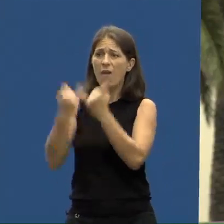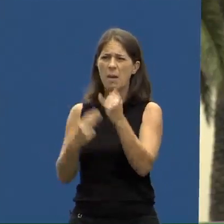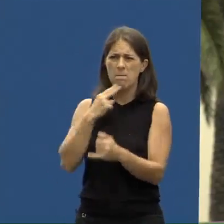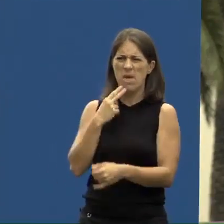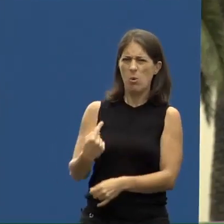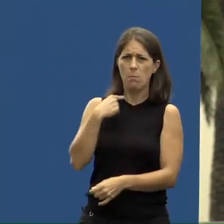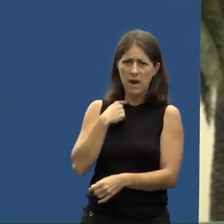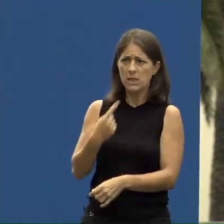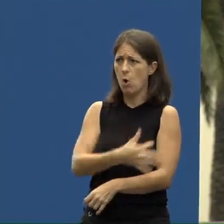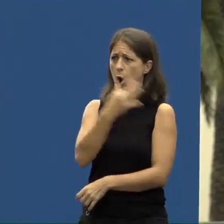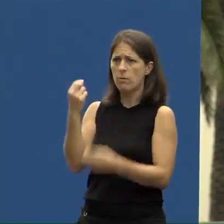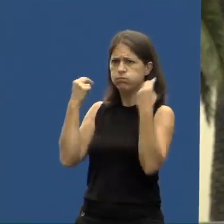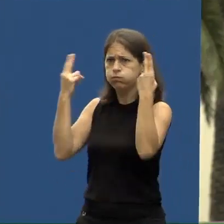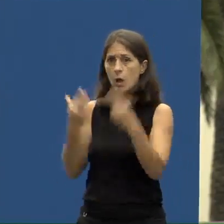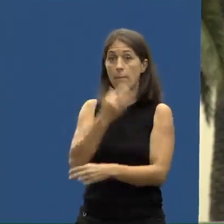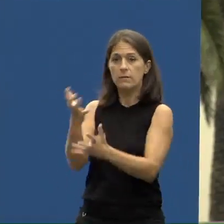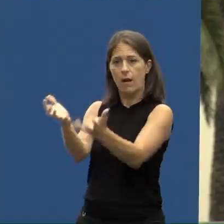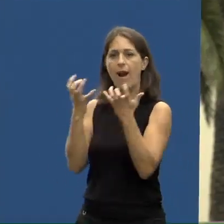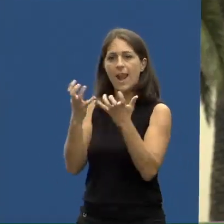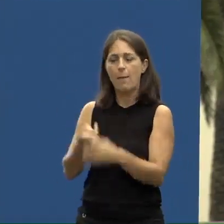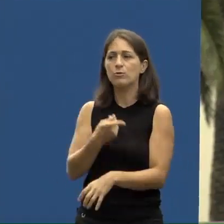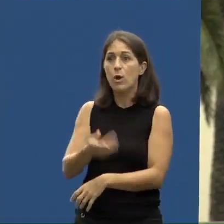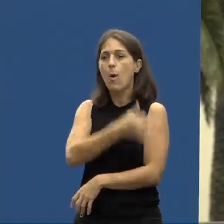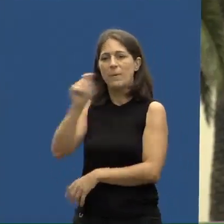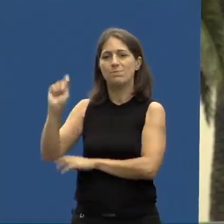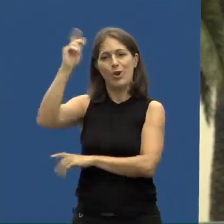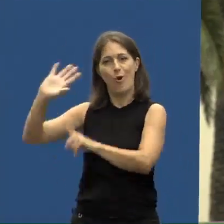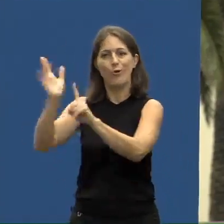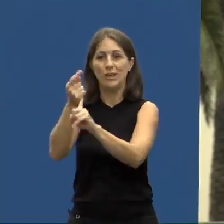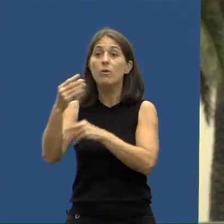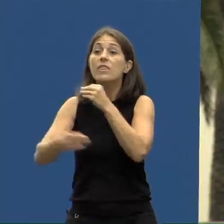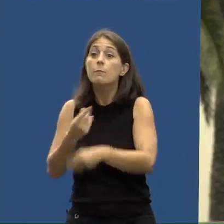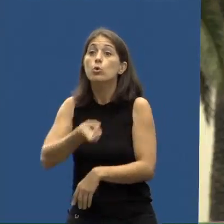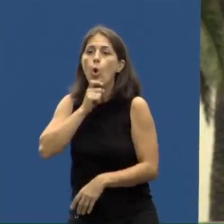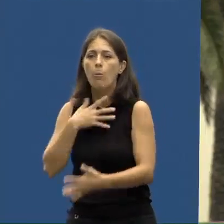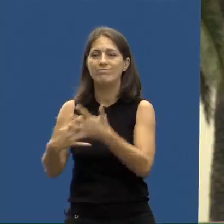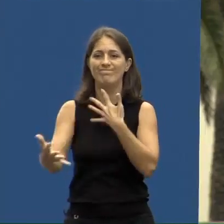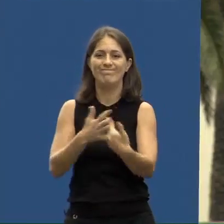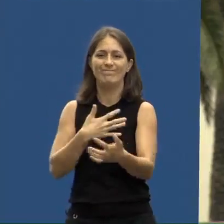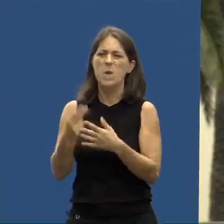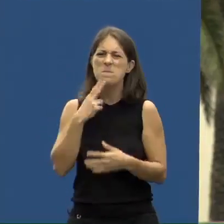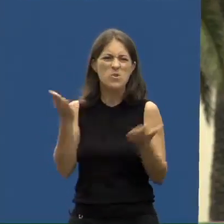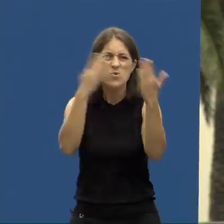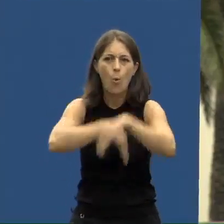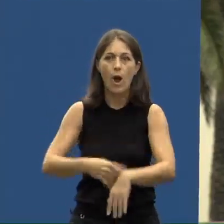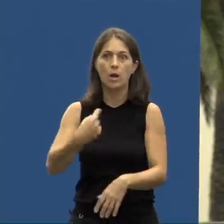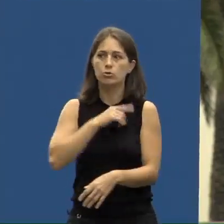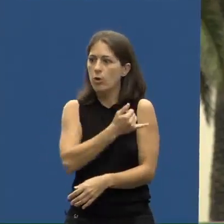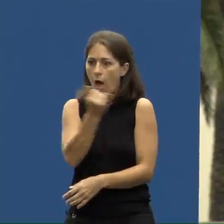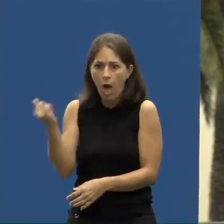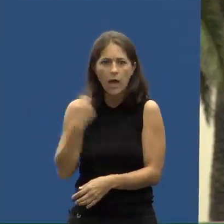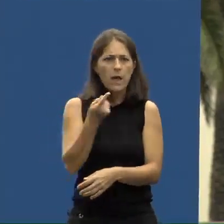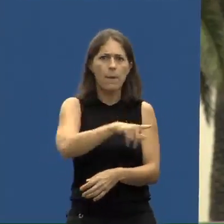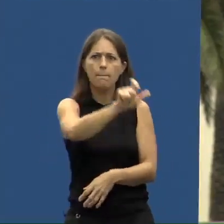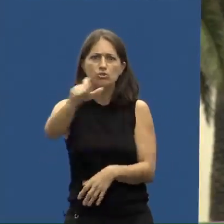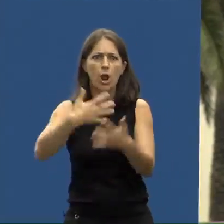medo, non só desafiamos, sino que gañamos, sino que tivemos a victoria. E o fixemos así, coas nosas mans, sin medo, co que tiñamos, coas mans da